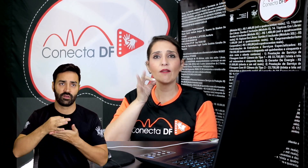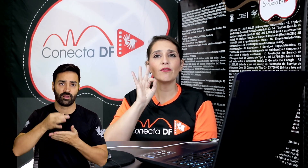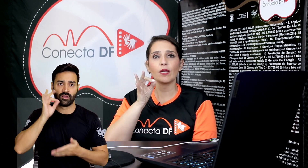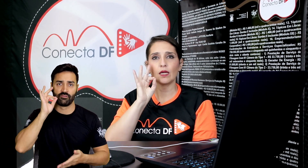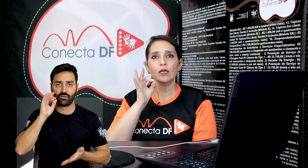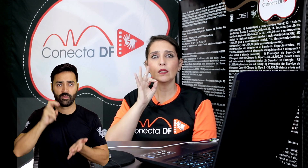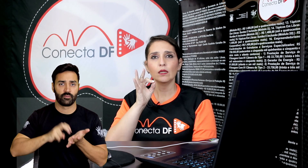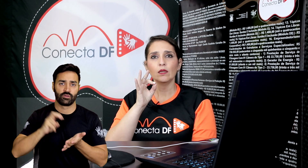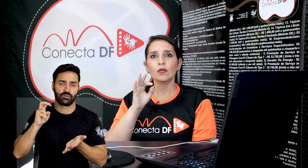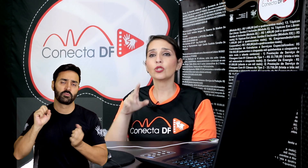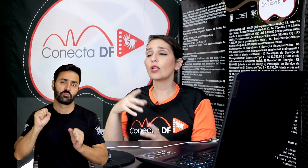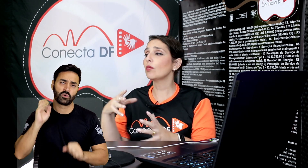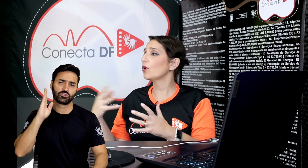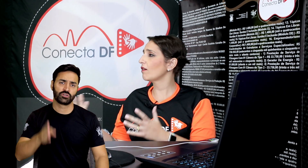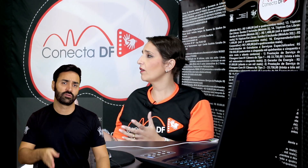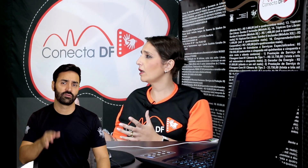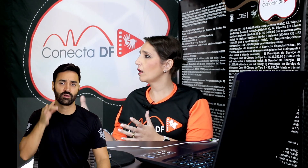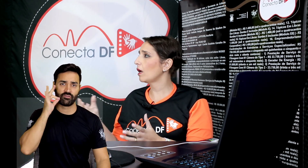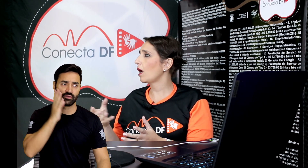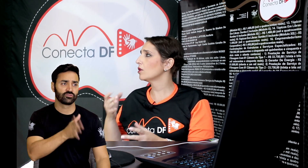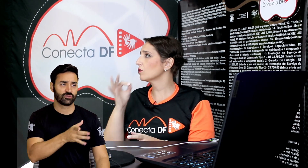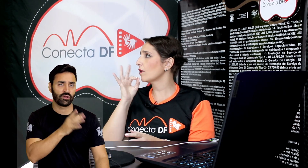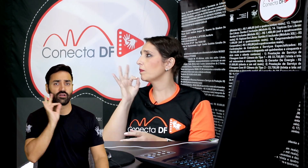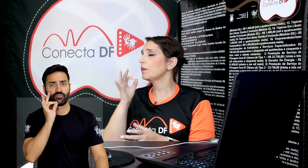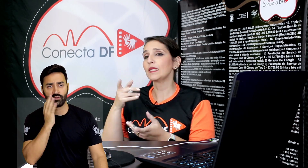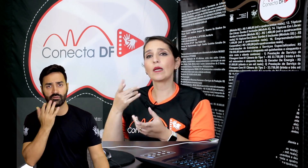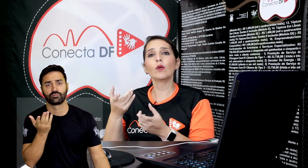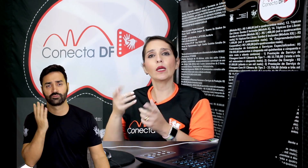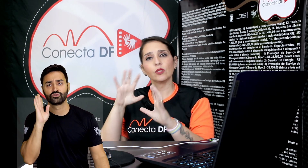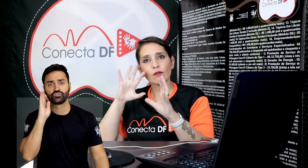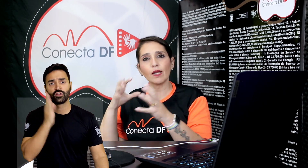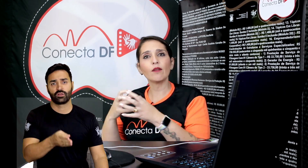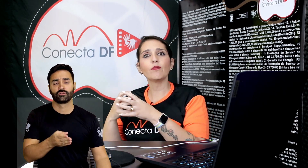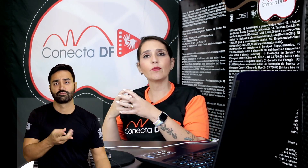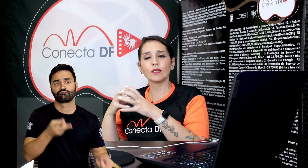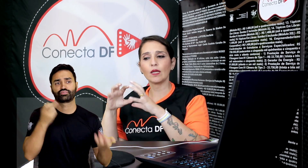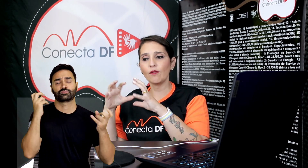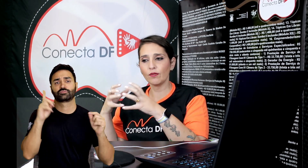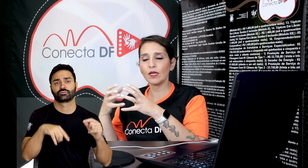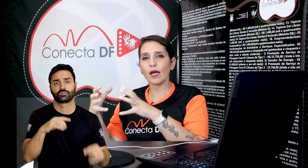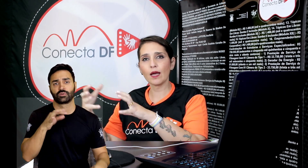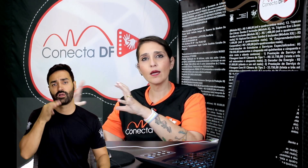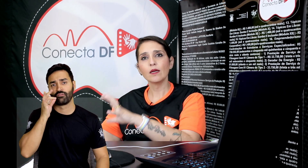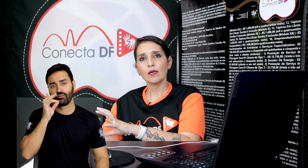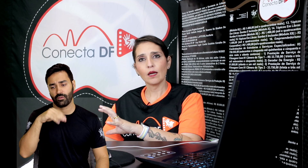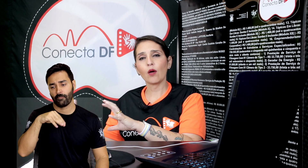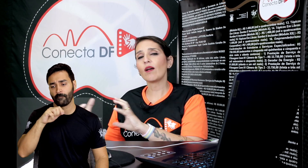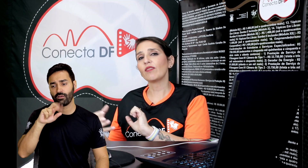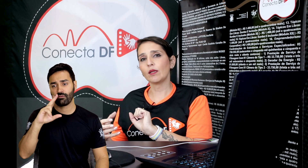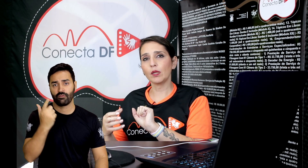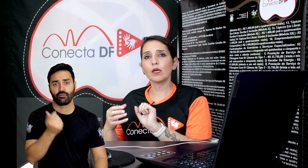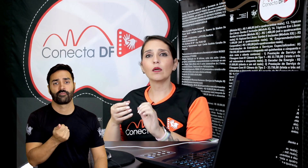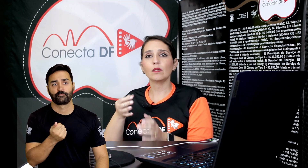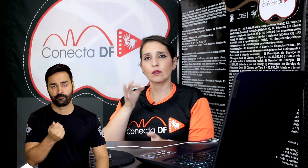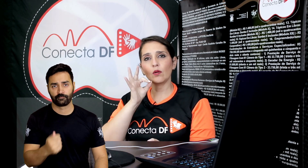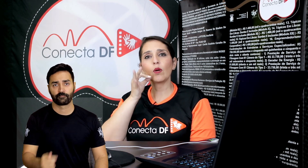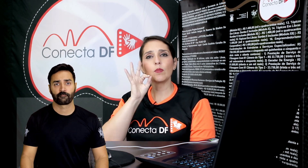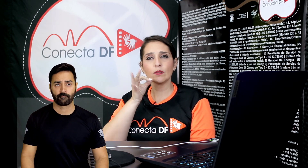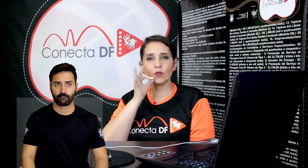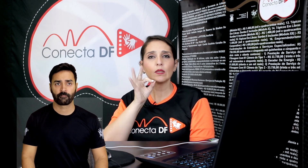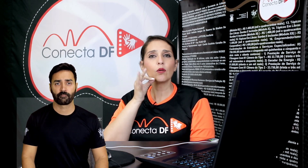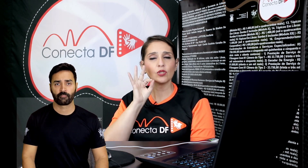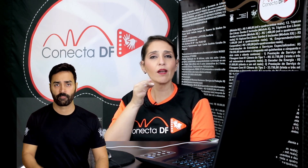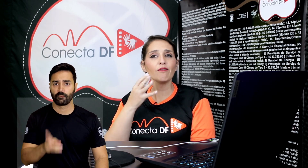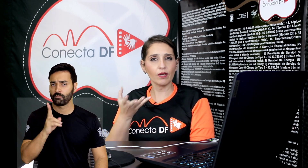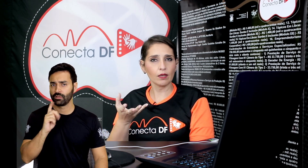só café. Já tomou café? Aí a gente vai pensar o quê? Já vai se referir ao café da manhã. Então, é o